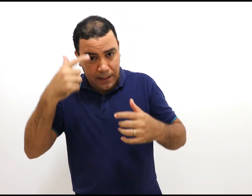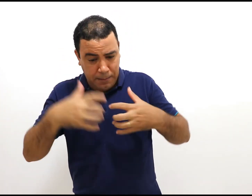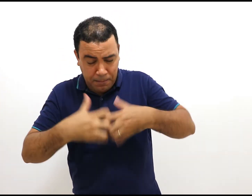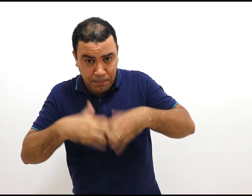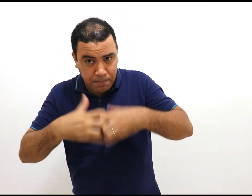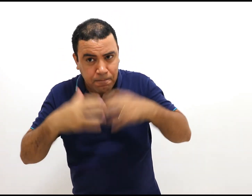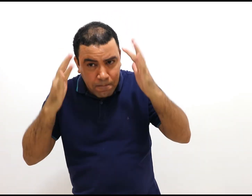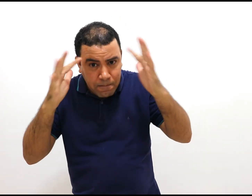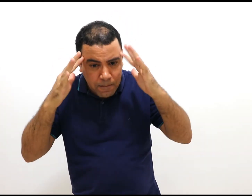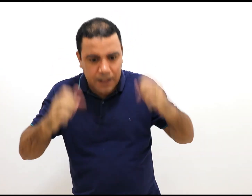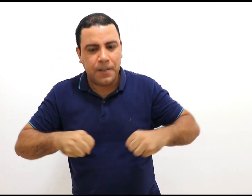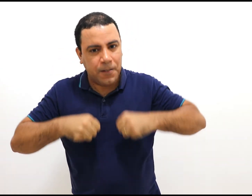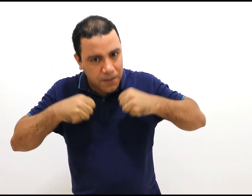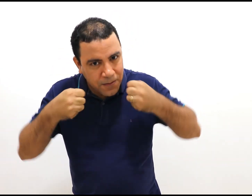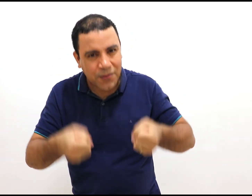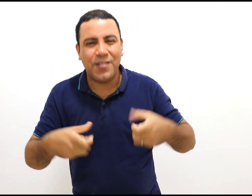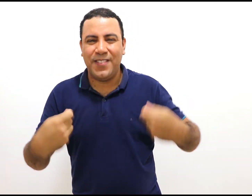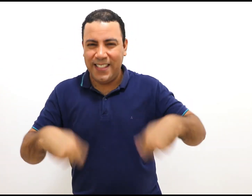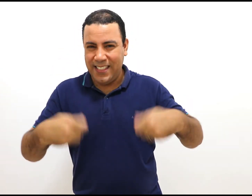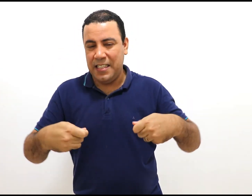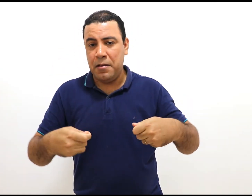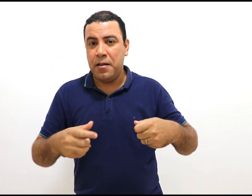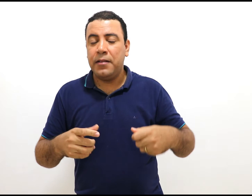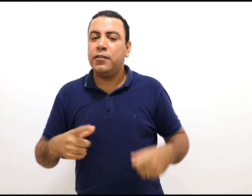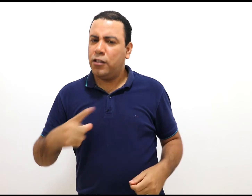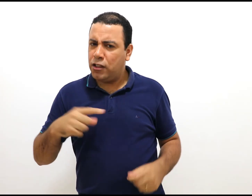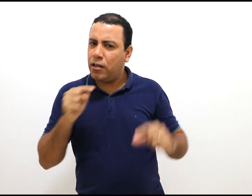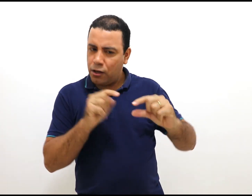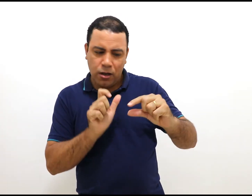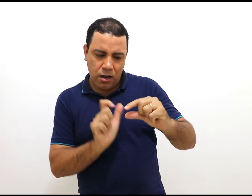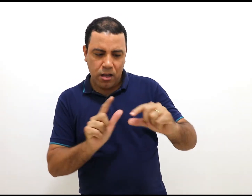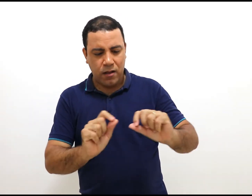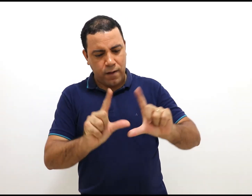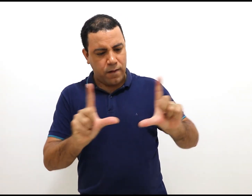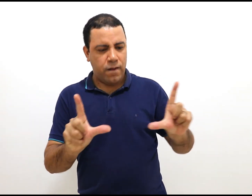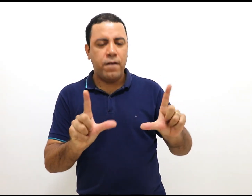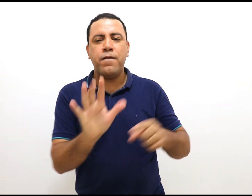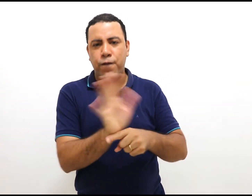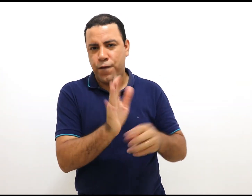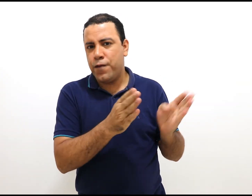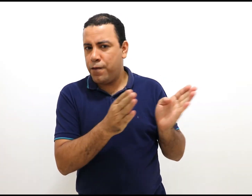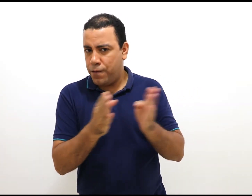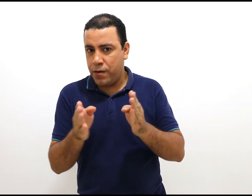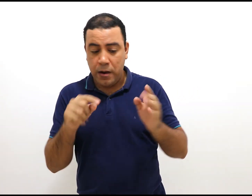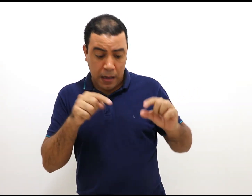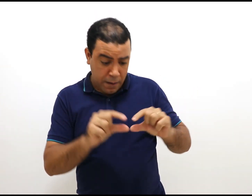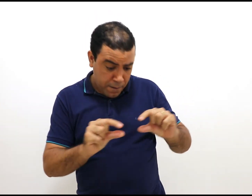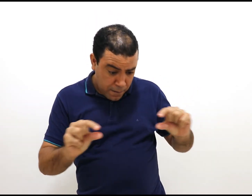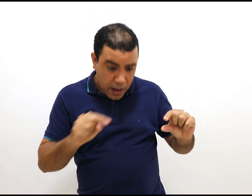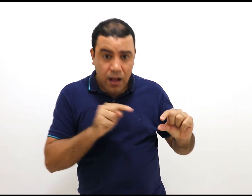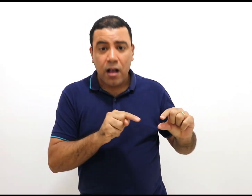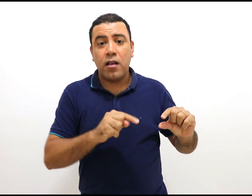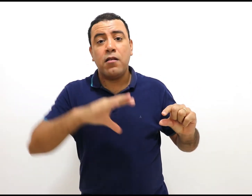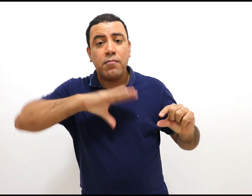que o subsídio do link esclarece a frase em Libras, pois abaixo do vídeo há uma legenda em